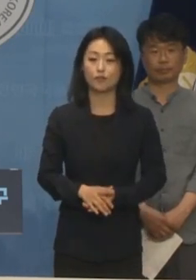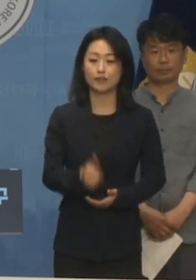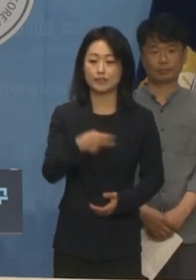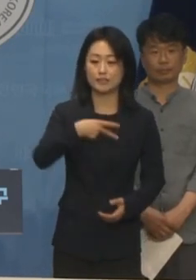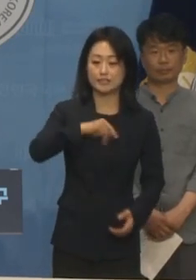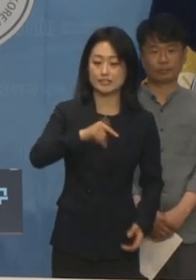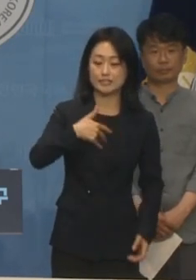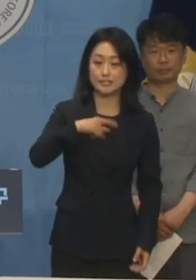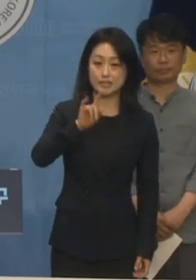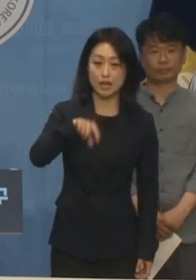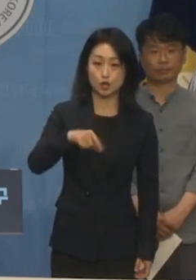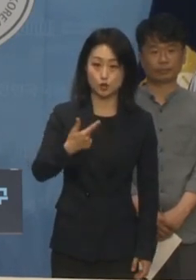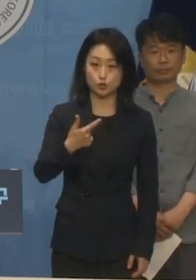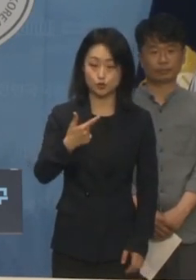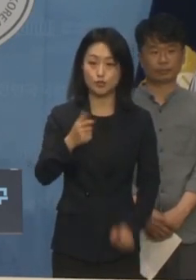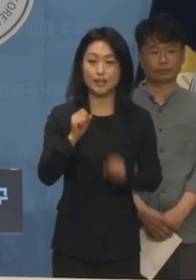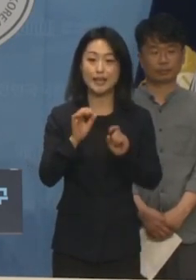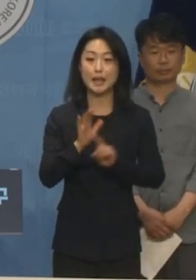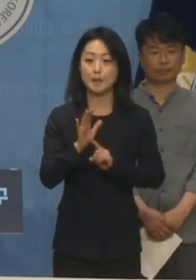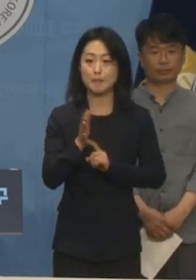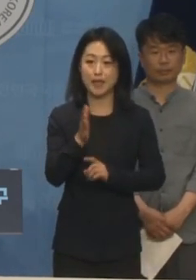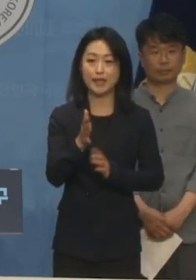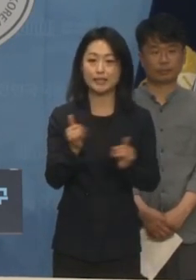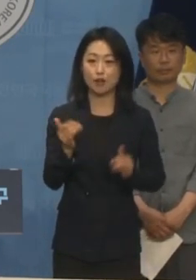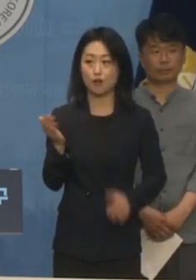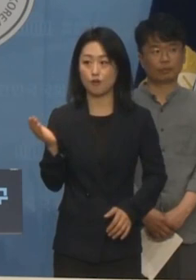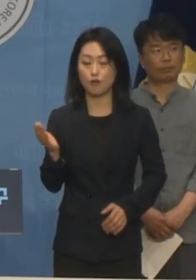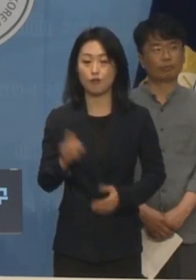신재은 풀시행동연구소 캠페이너,